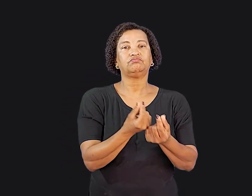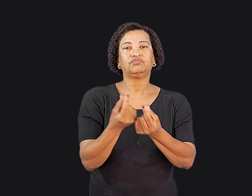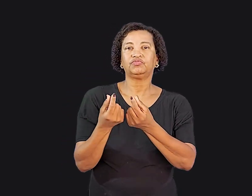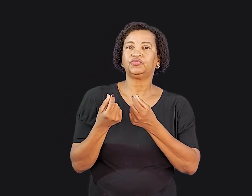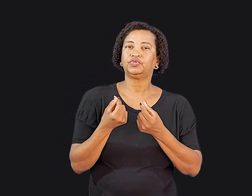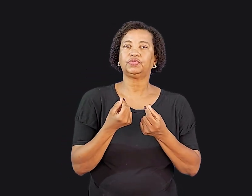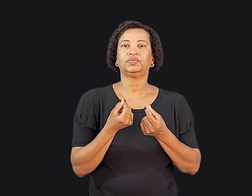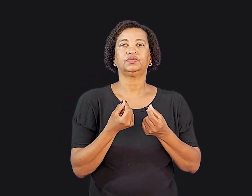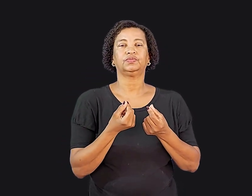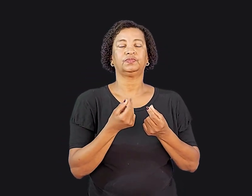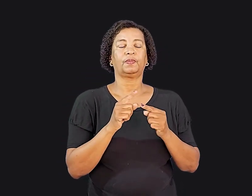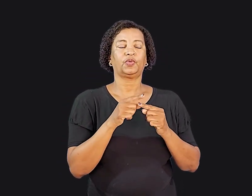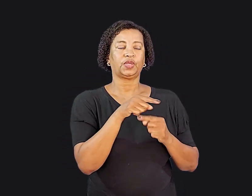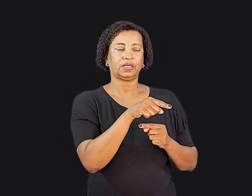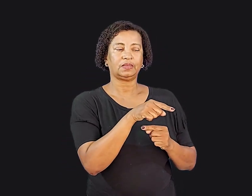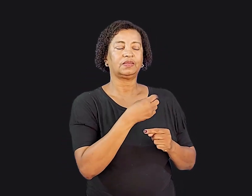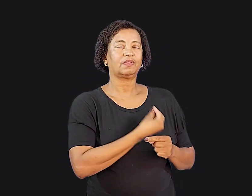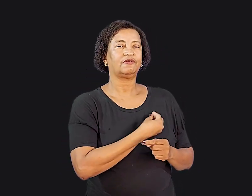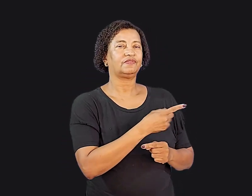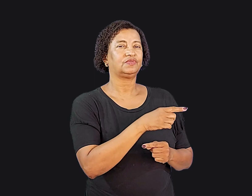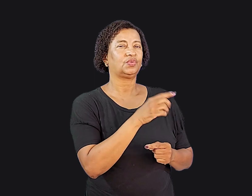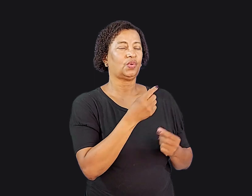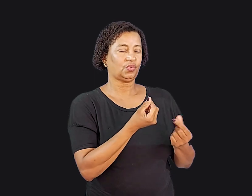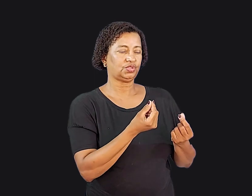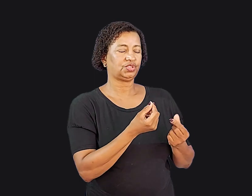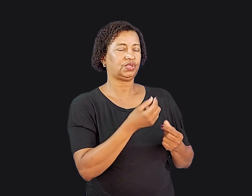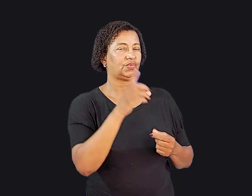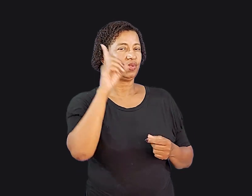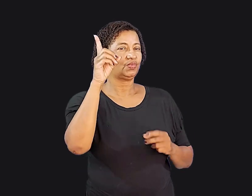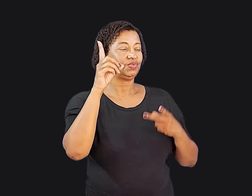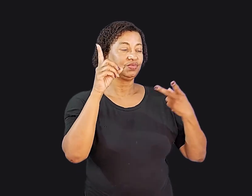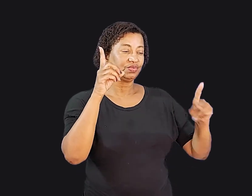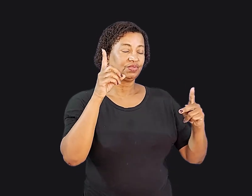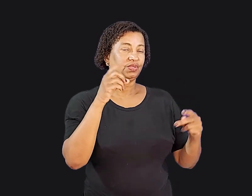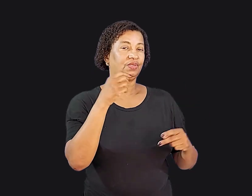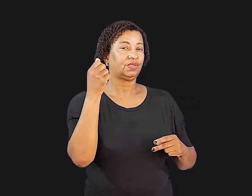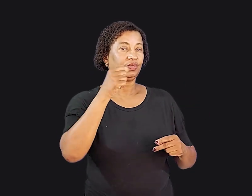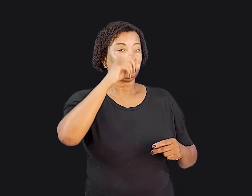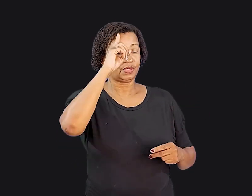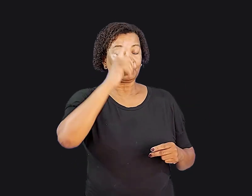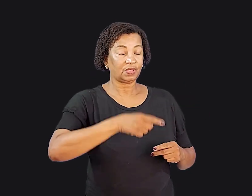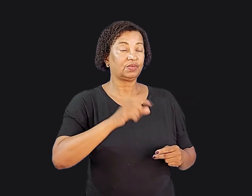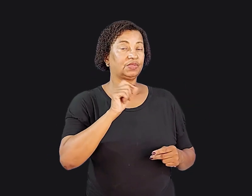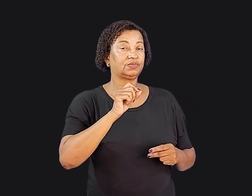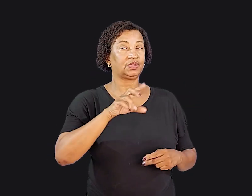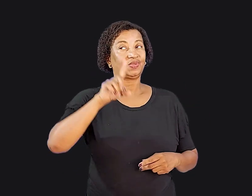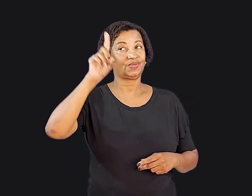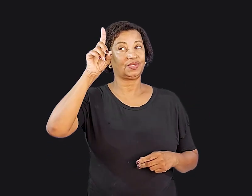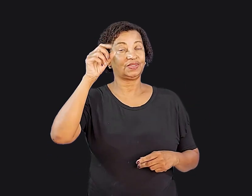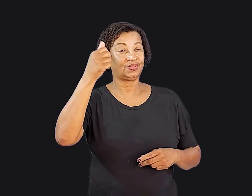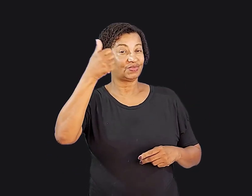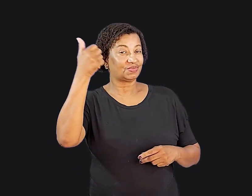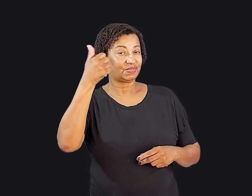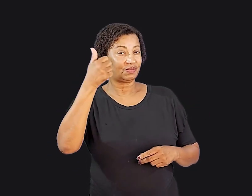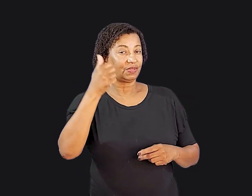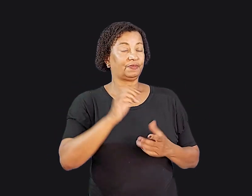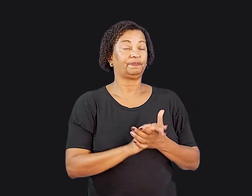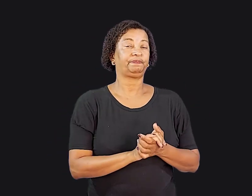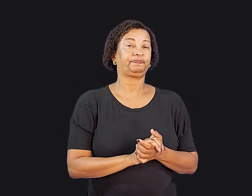que o segurava. O dinheiro era o seu Deus, e o primeiro mandamento ordena Deus em primeiro lugar. Aparentemente, dinheiro